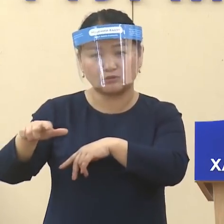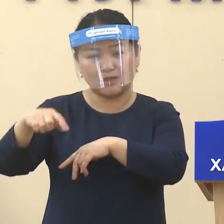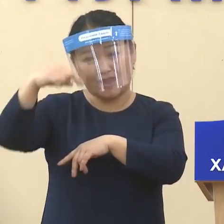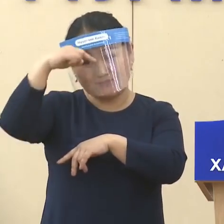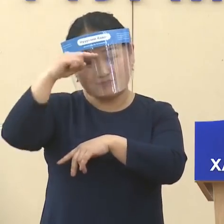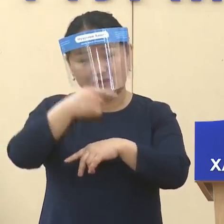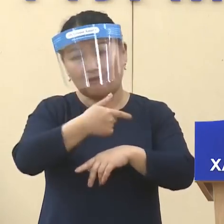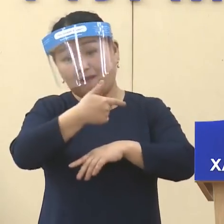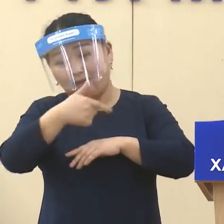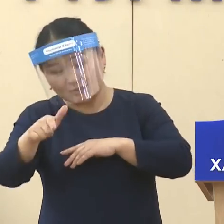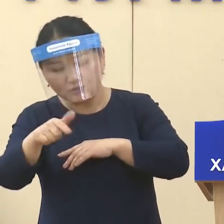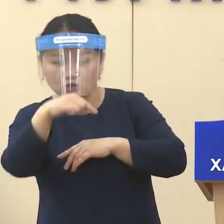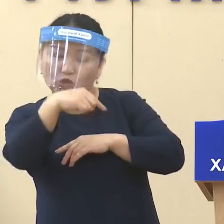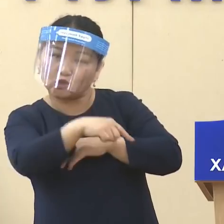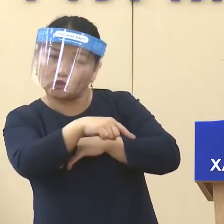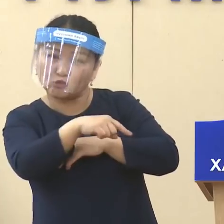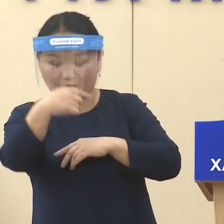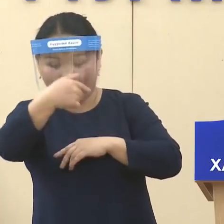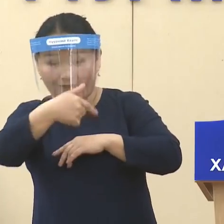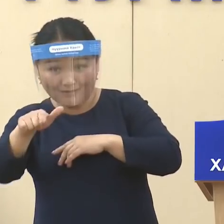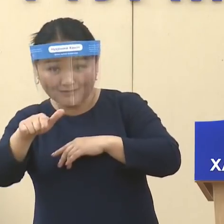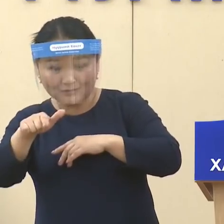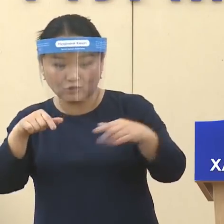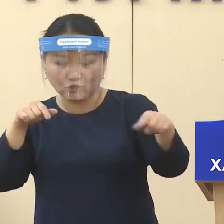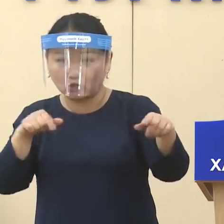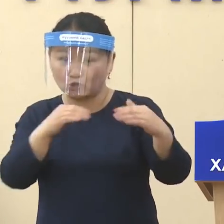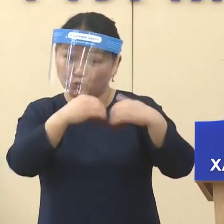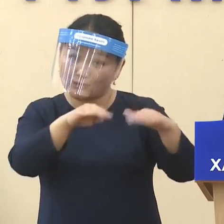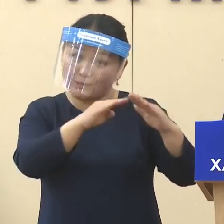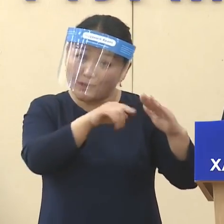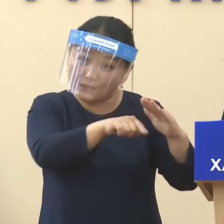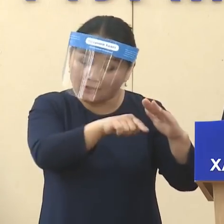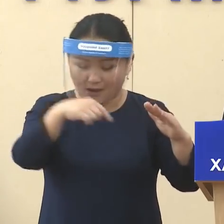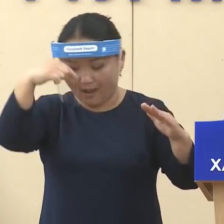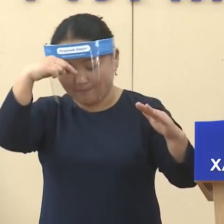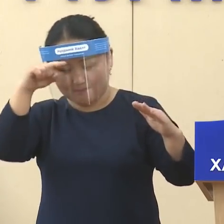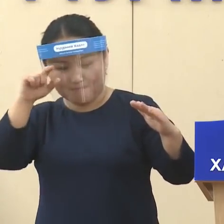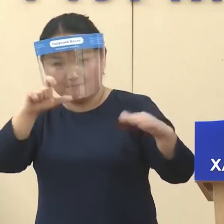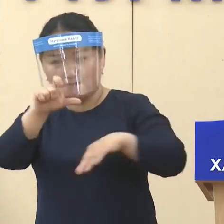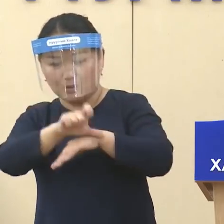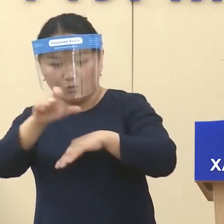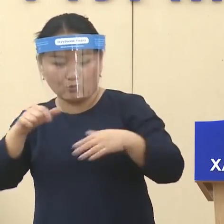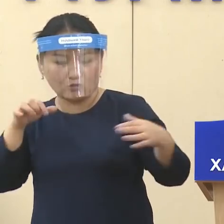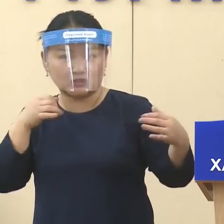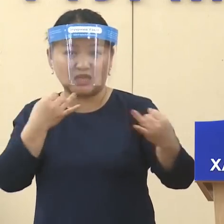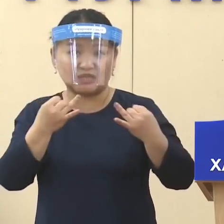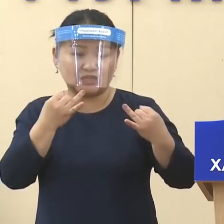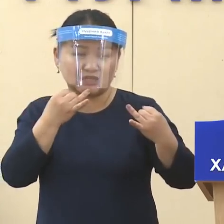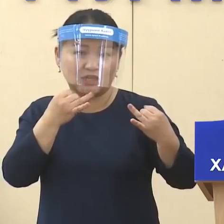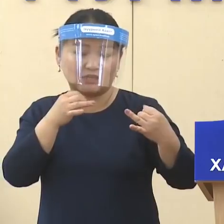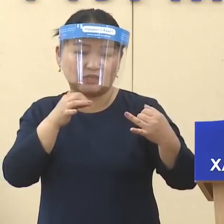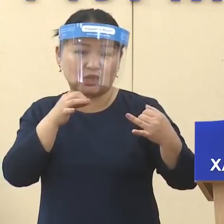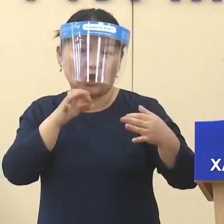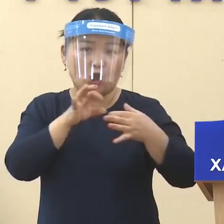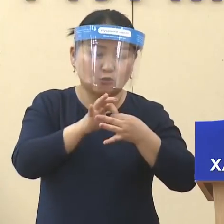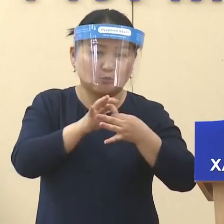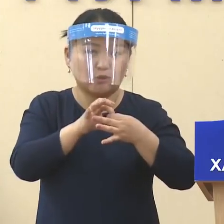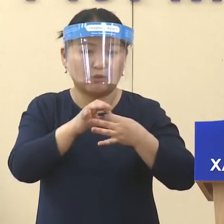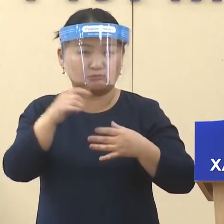утсаар дотор байгаа эмчнэртээ баян зөвлөгөө өгч харилцсан нөгөө мэдээлэл солилцож өглөө болгон консорциум гэж